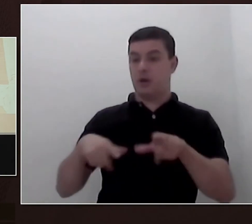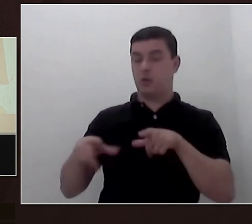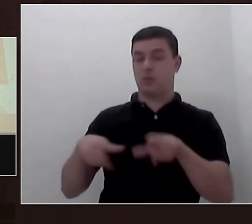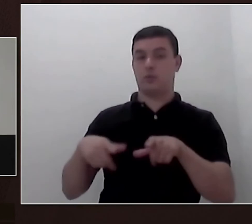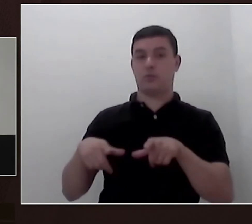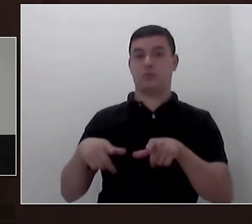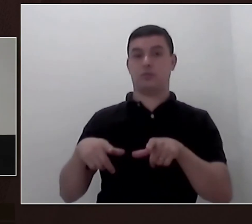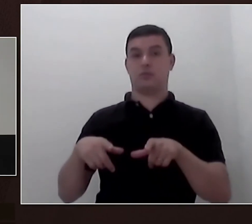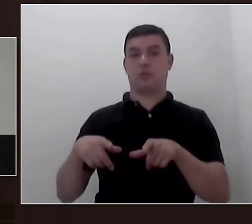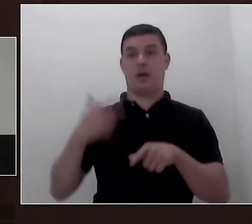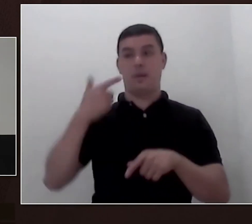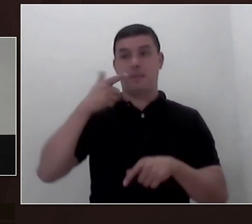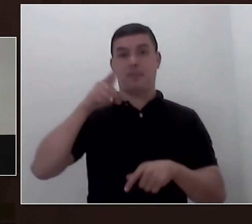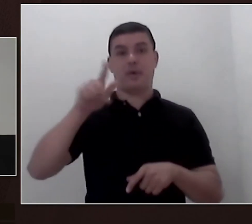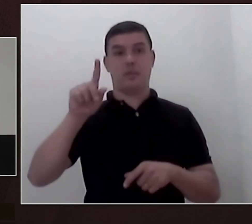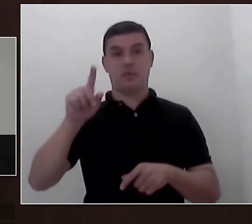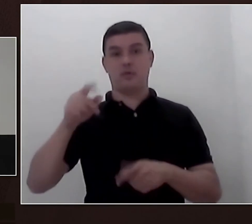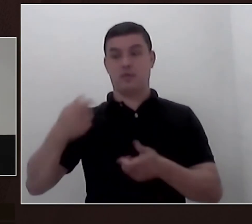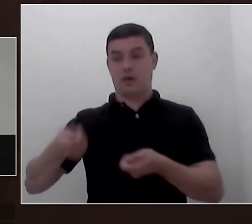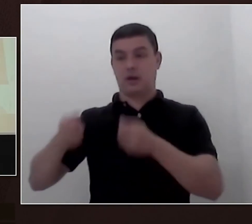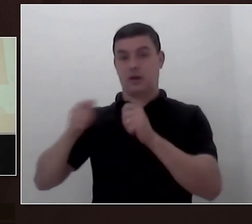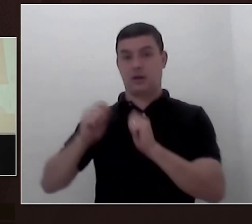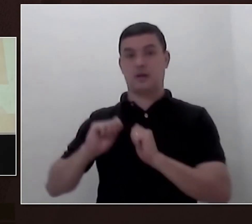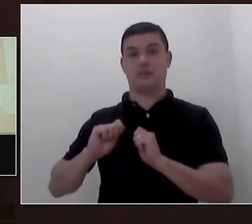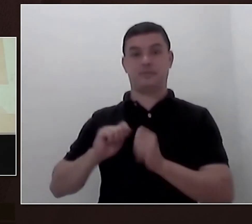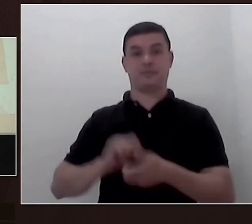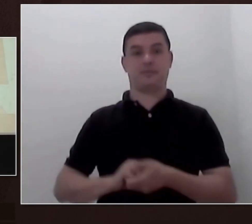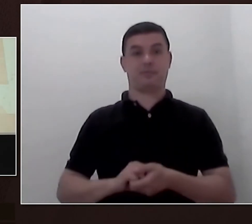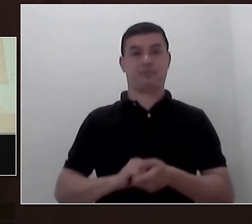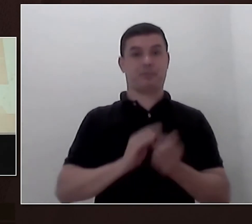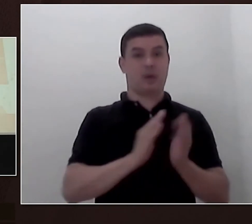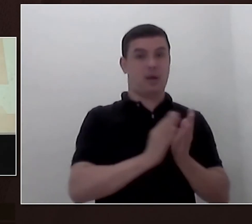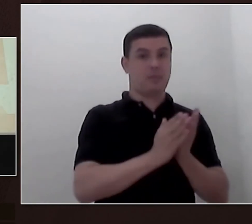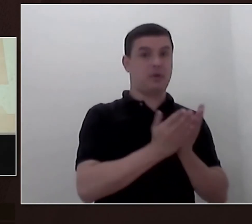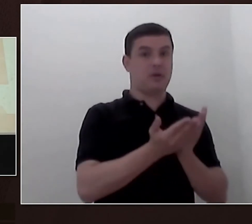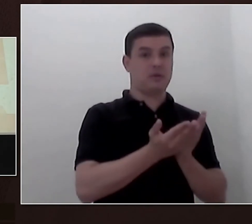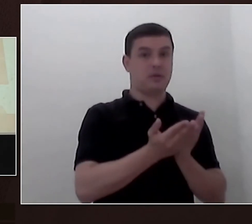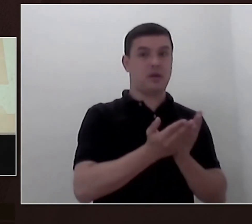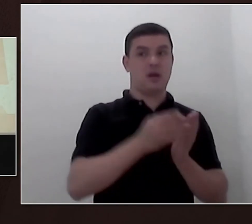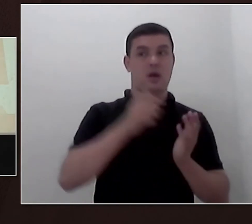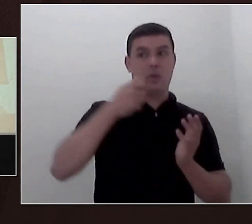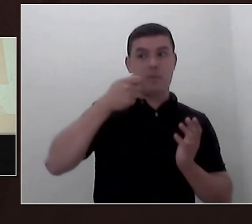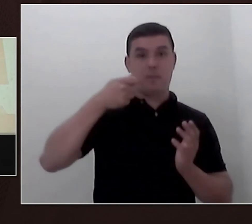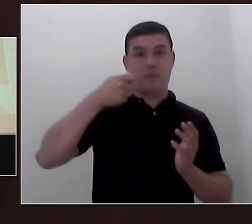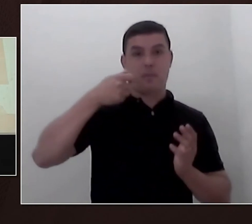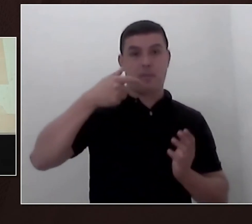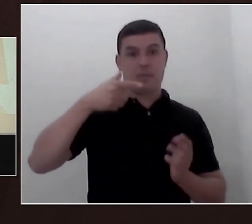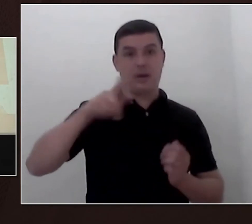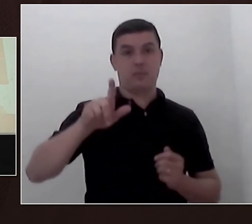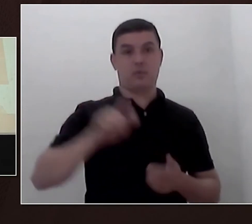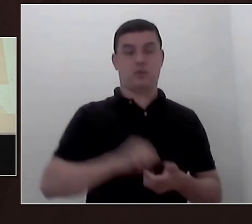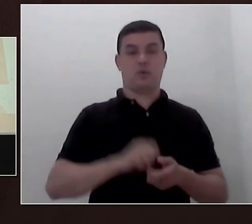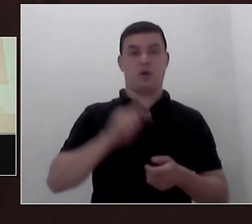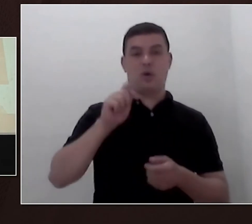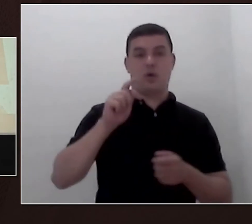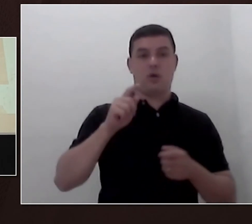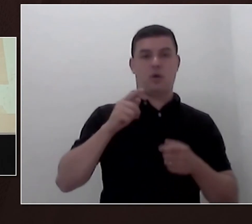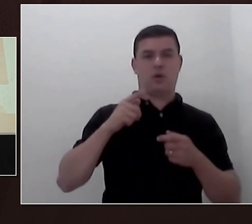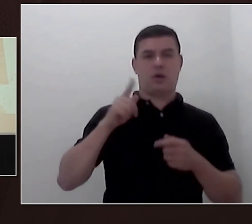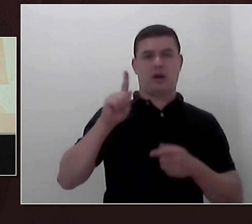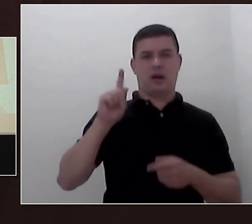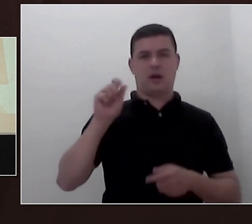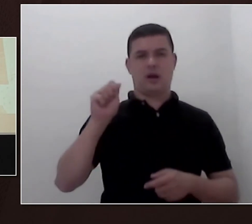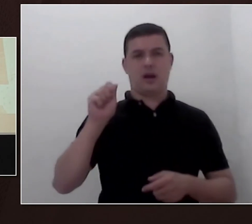galardão. Irmãos, a questão de galardão na Bíblia é muito importante. Se você serviu ao Senhor, a